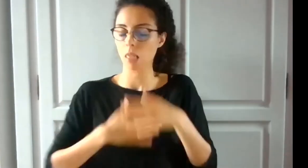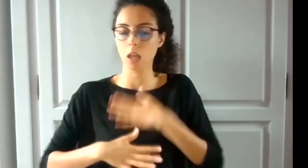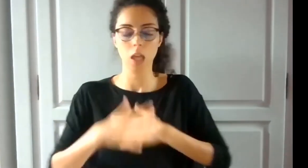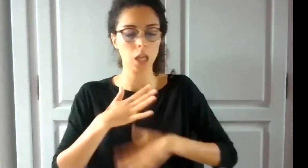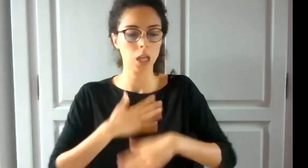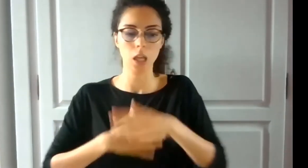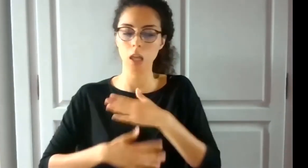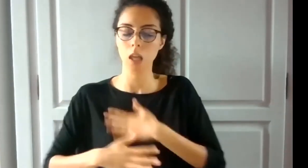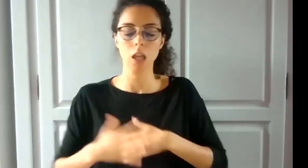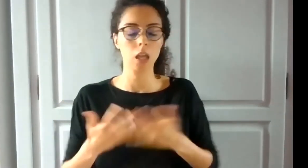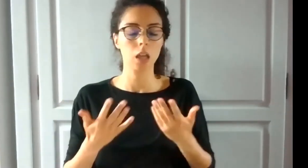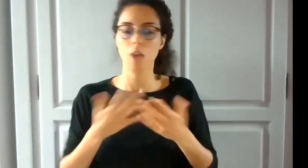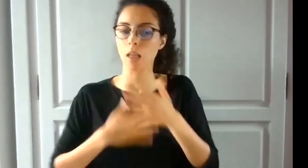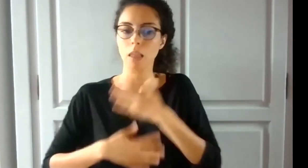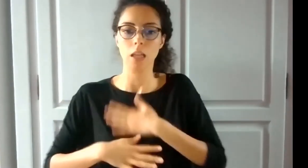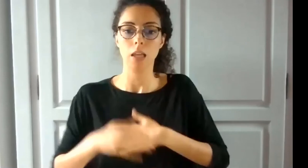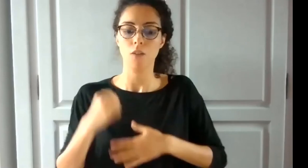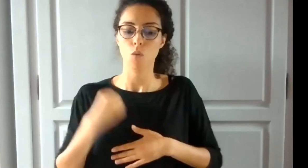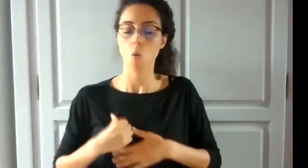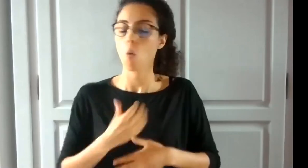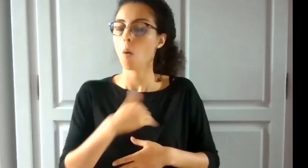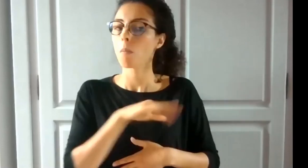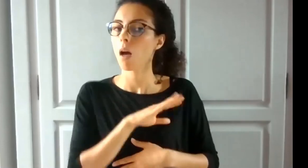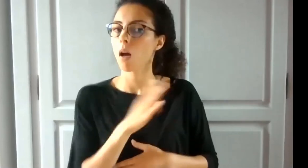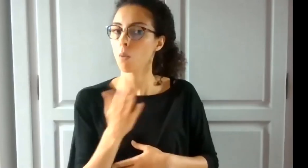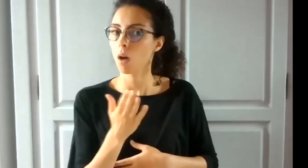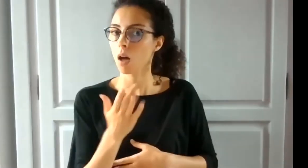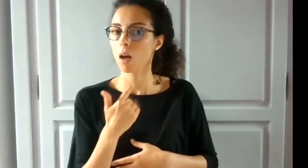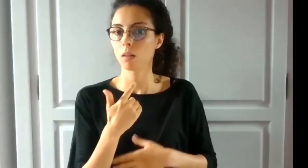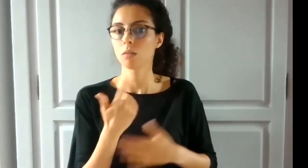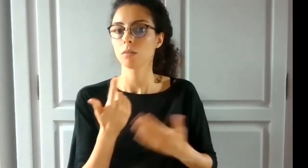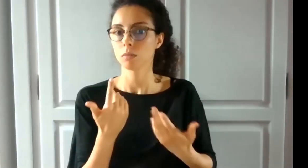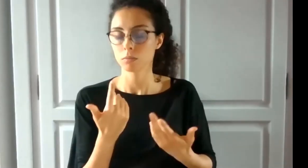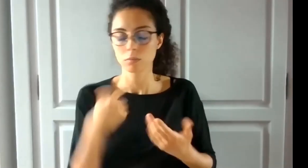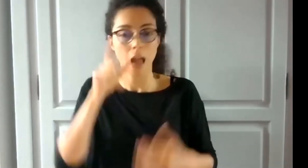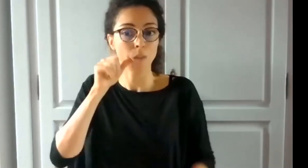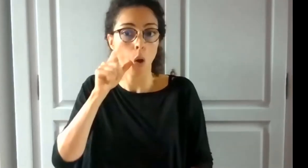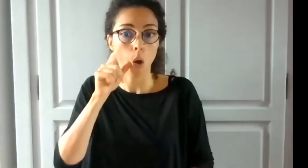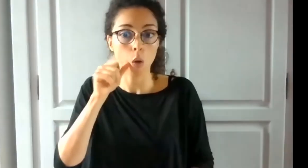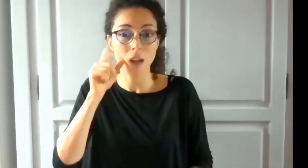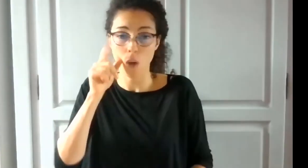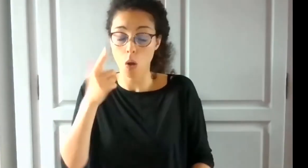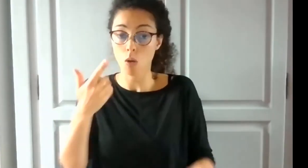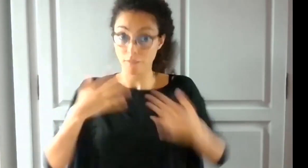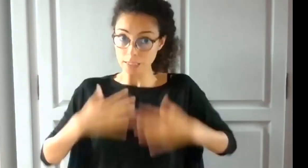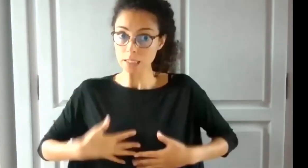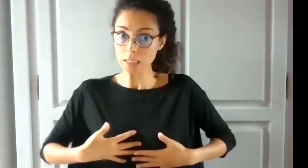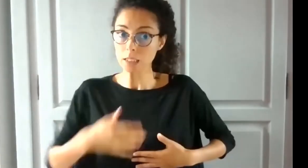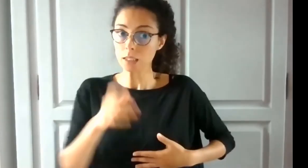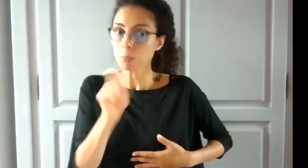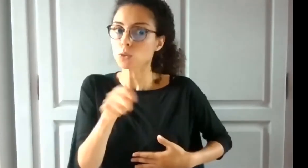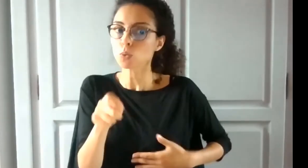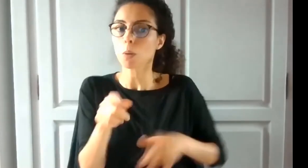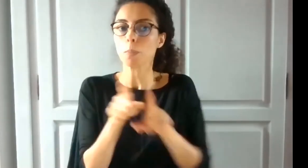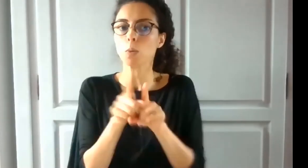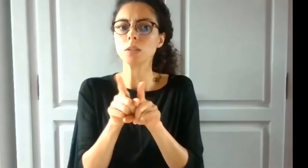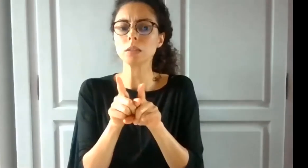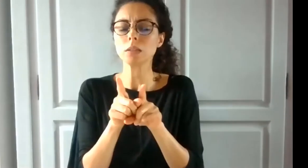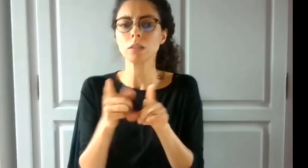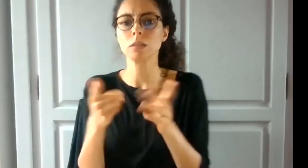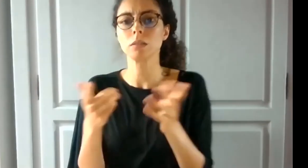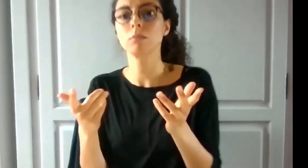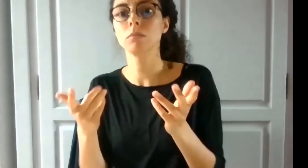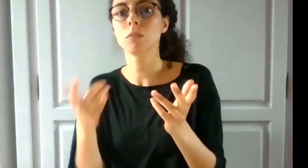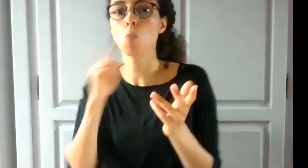une fatigue qui a été accrue par les efforts à fournir, donc des efforts physiques, mais pas que, pour